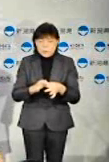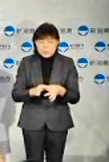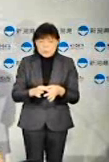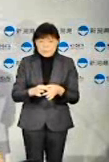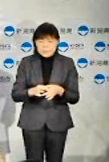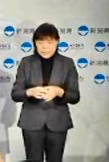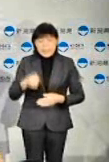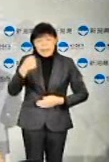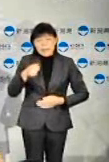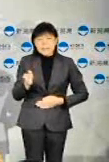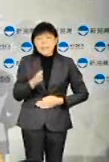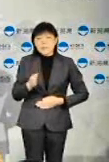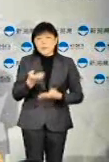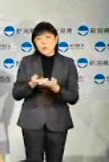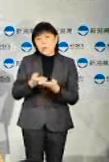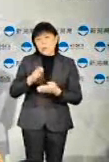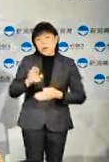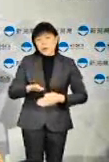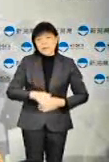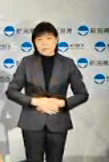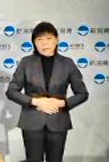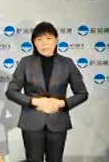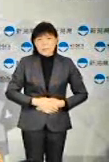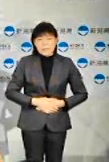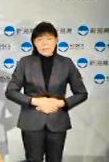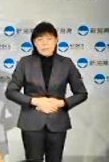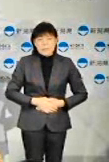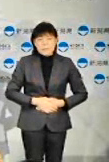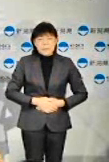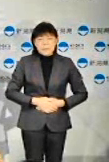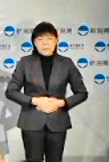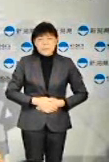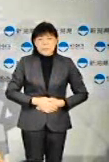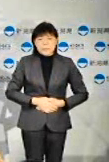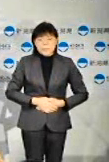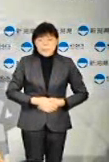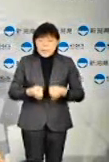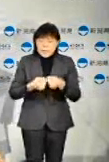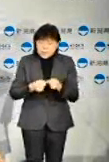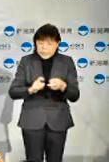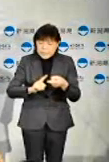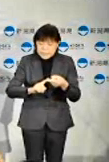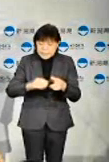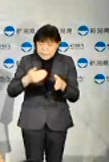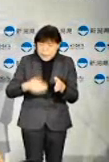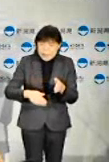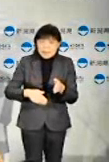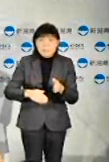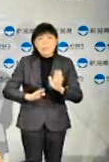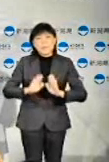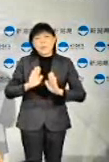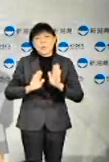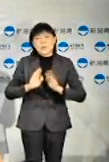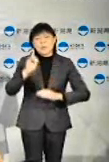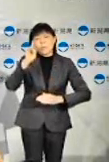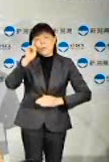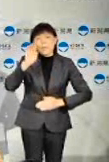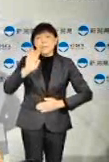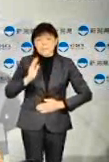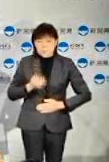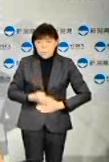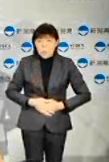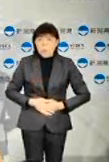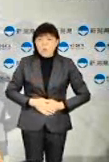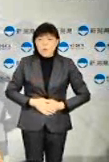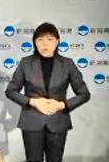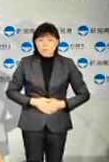ろ要望されていて、まだ大枠でなかなか具体的には見えてこない部分もあると思うんですけども、避難